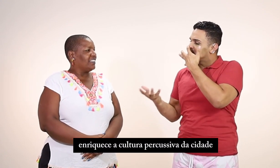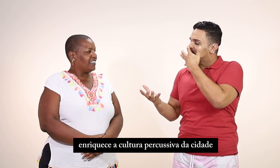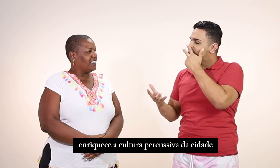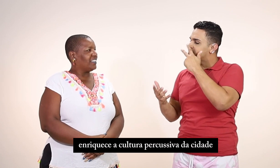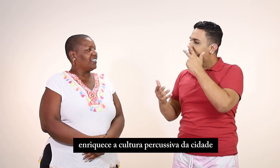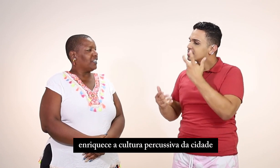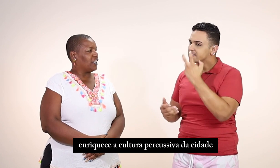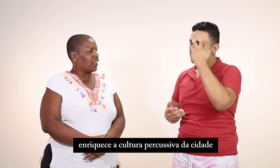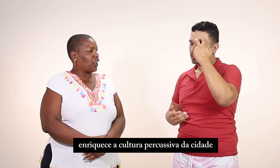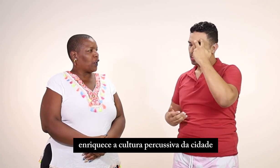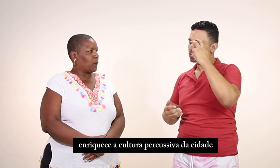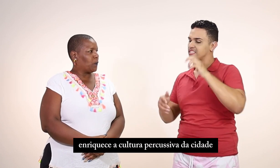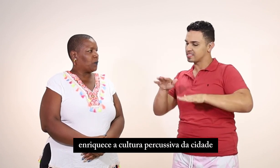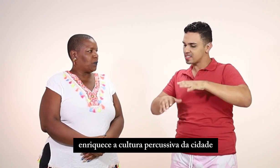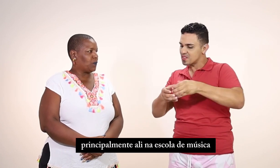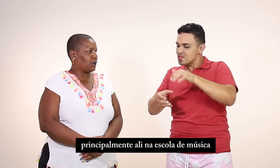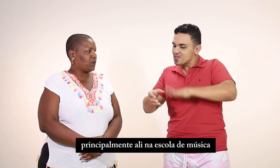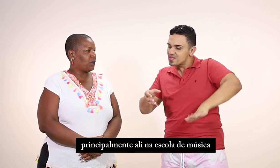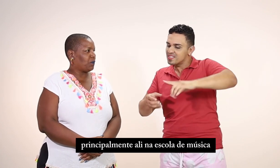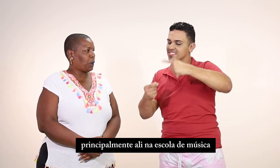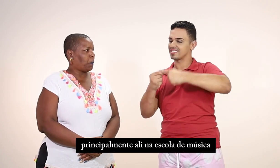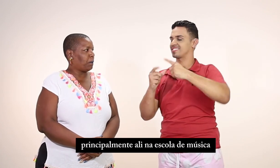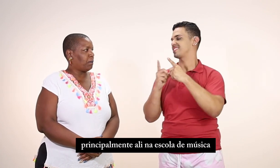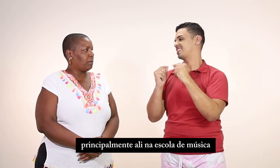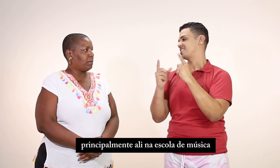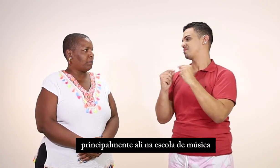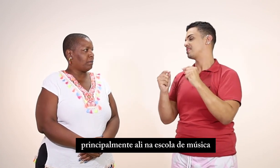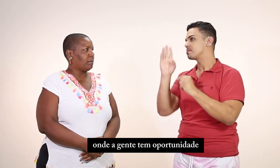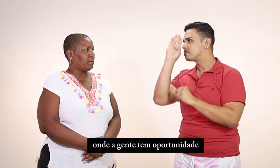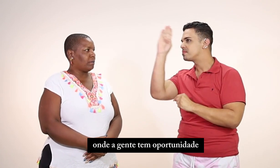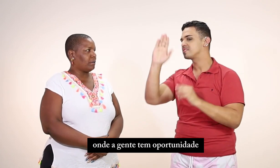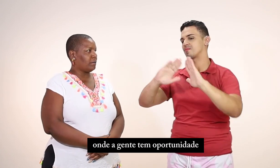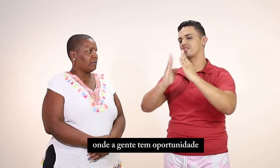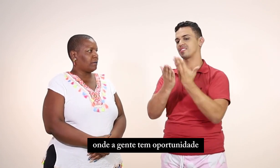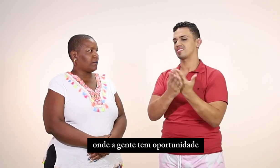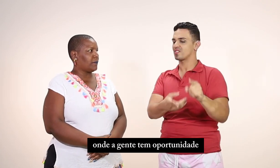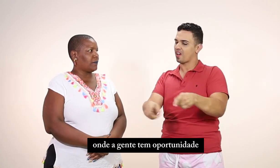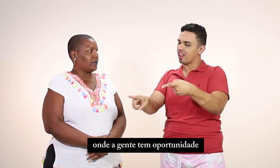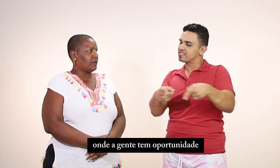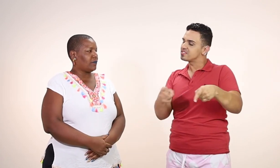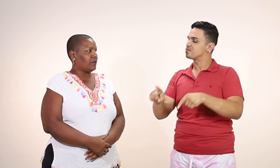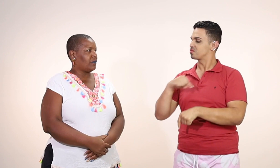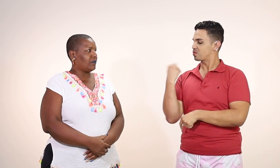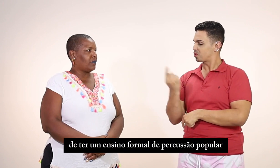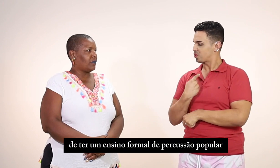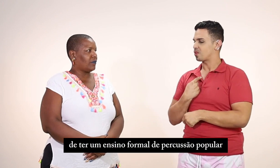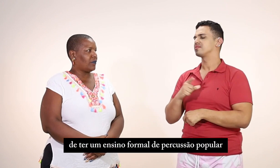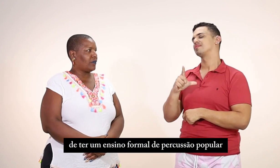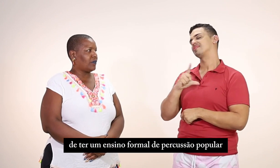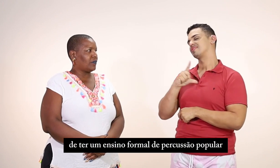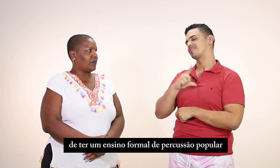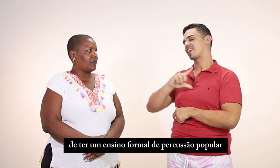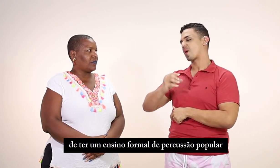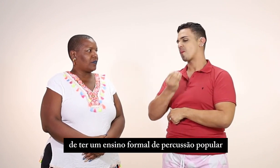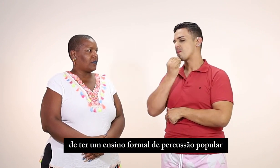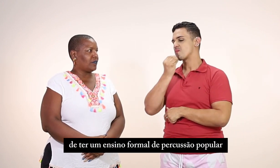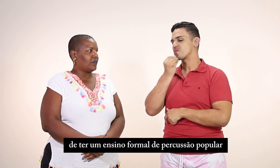cultura percussiva da cidade, principalmente ali na escola de música, onde a gente tem a oportunidade de ter um ensino formal de